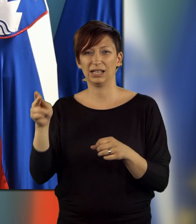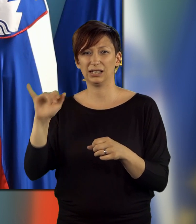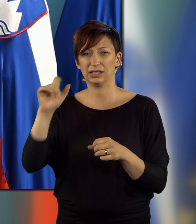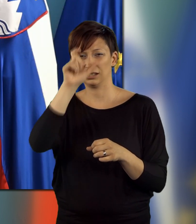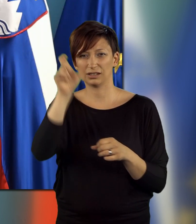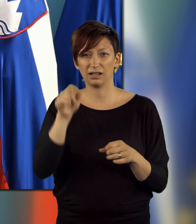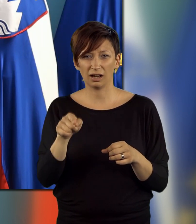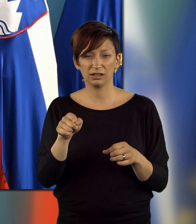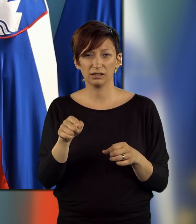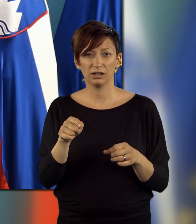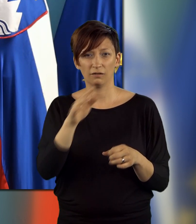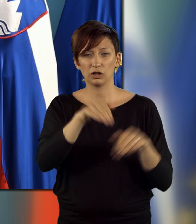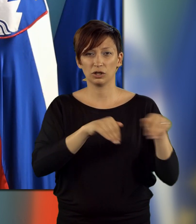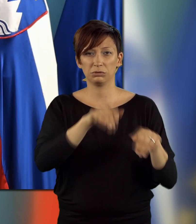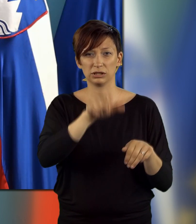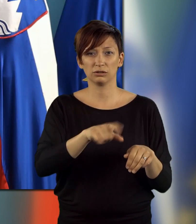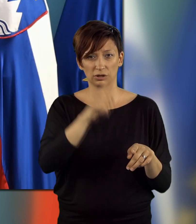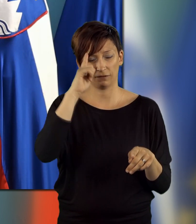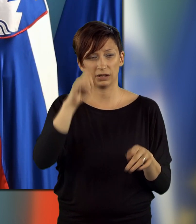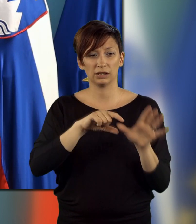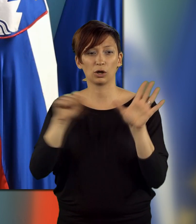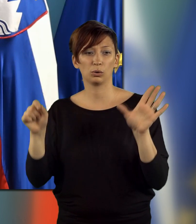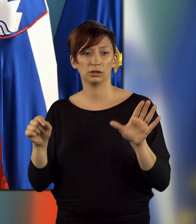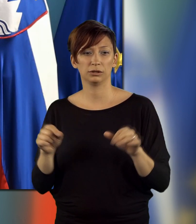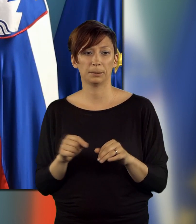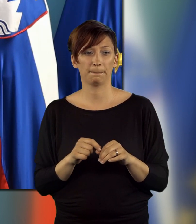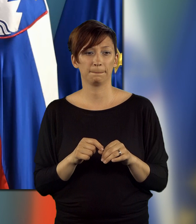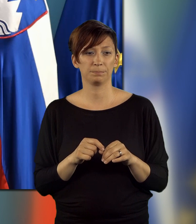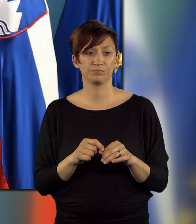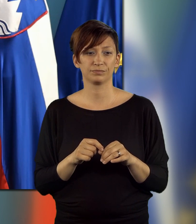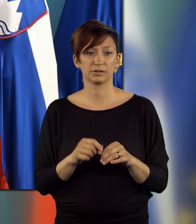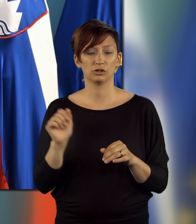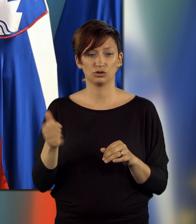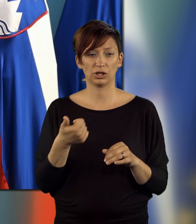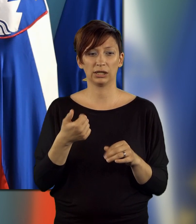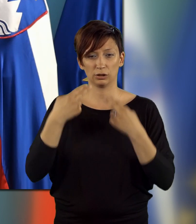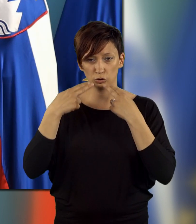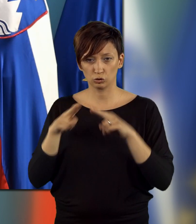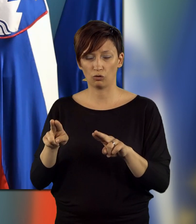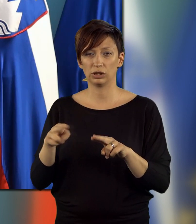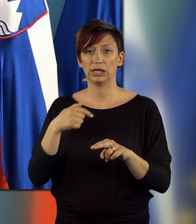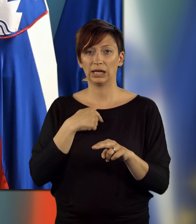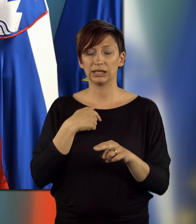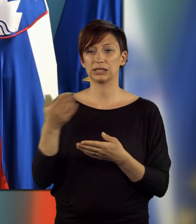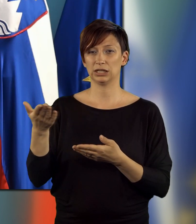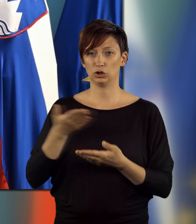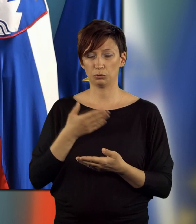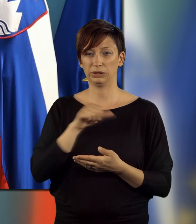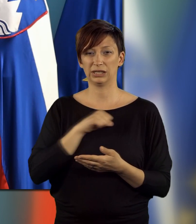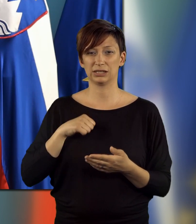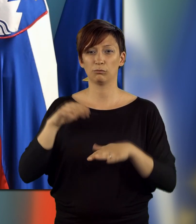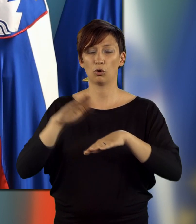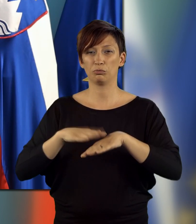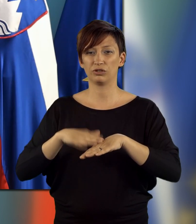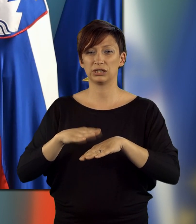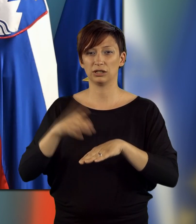menda z Italijani. Ali ste na vašem ministrstvu tej ideji naklonjeni? Glejte, še enkrat bom ponovila, jaz sem dobila